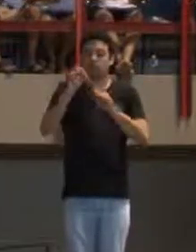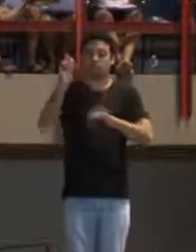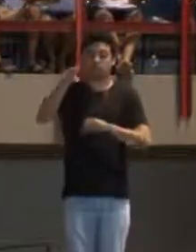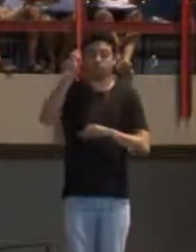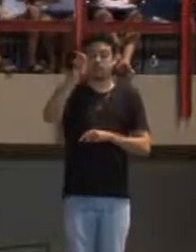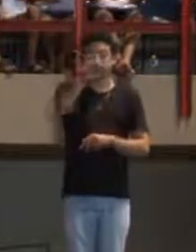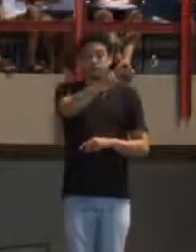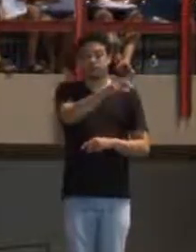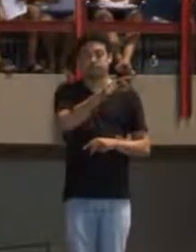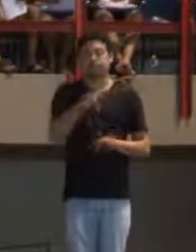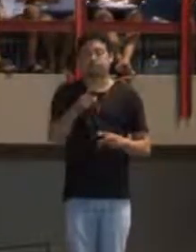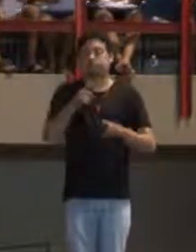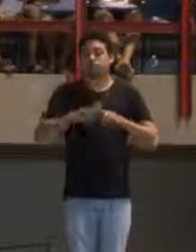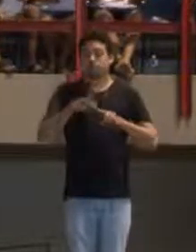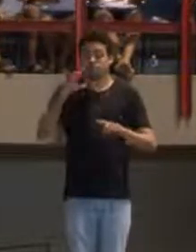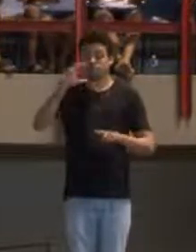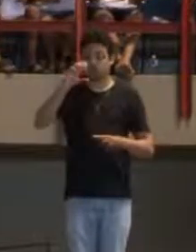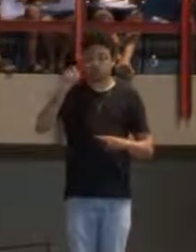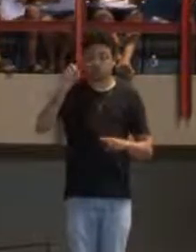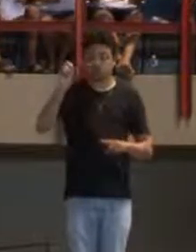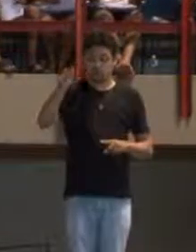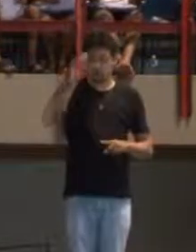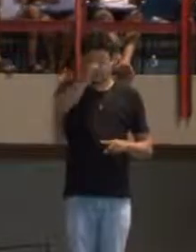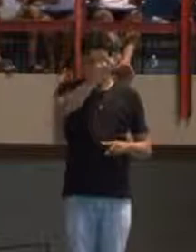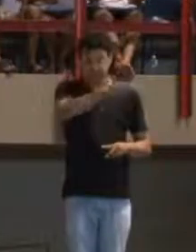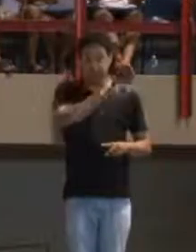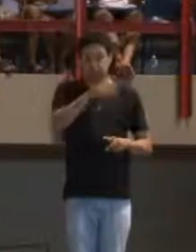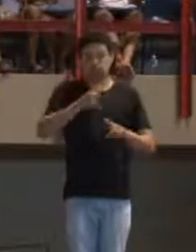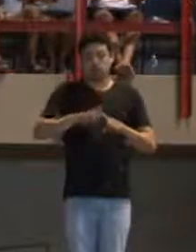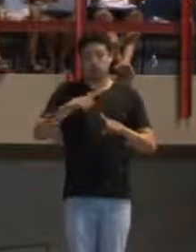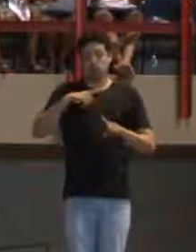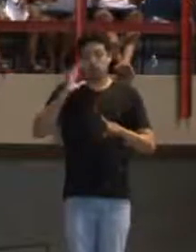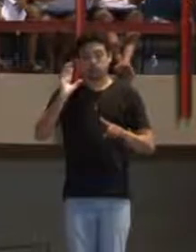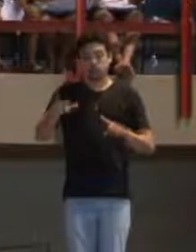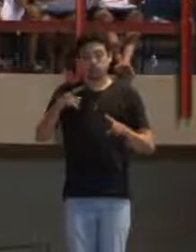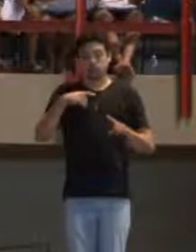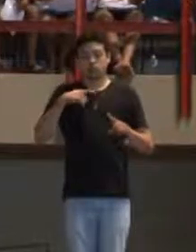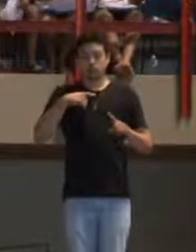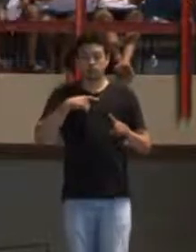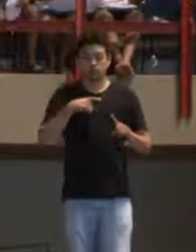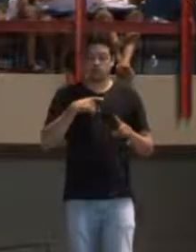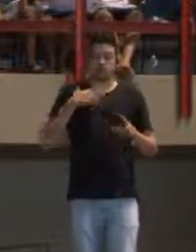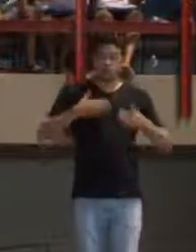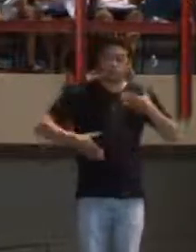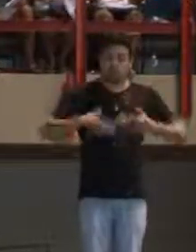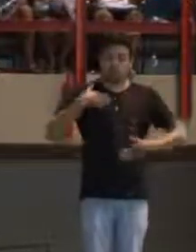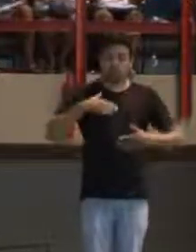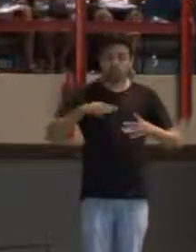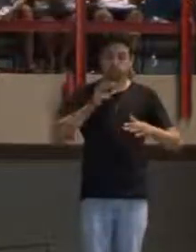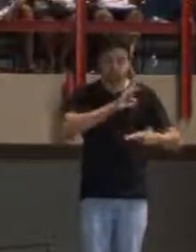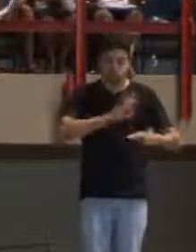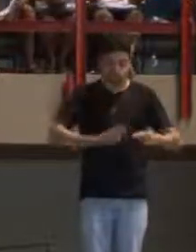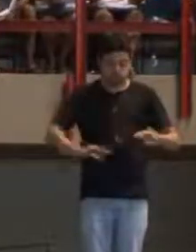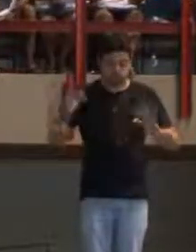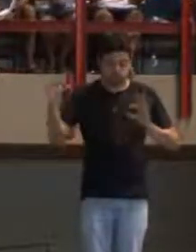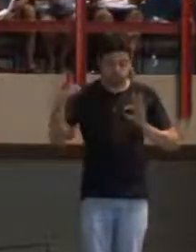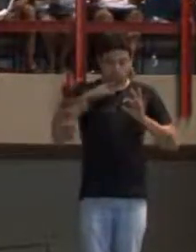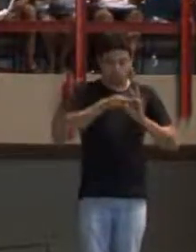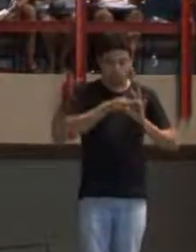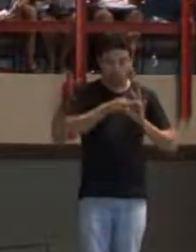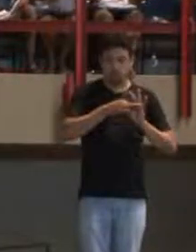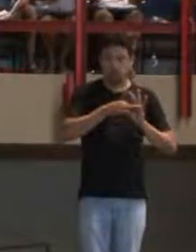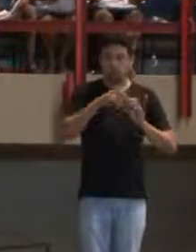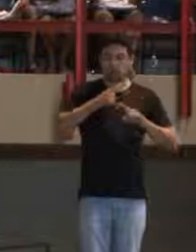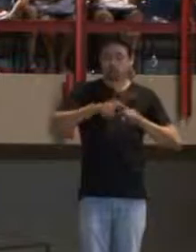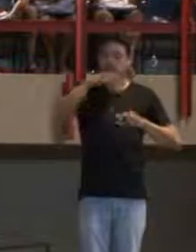Porque esse monóxido ele tem a capacidade de se ligar às nossas hemoglobinas. Qual é o papel, gente,